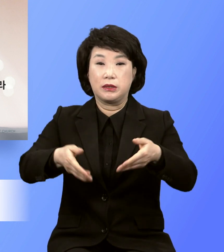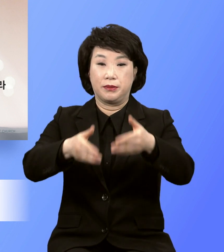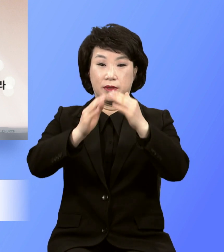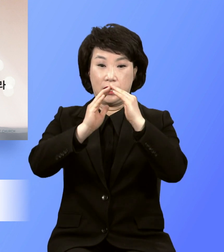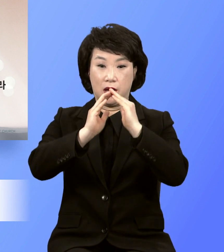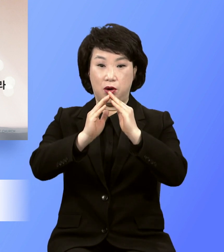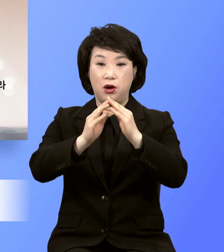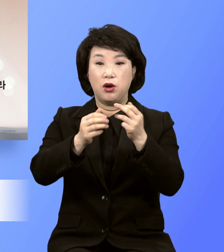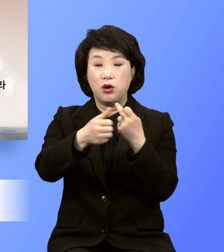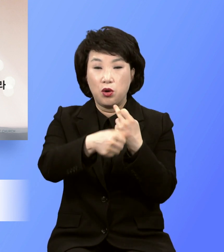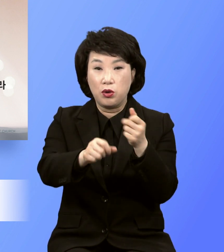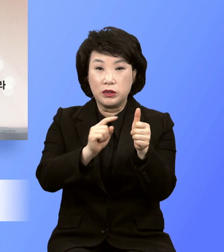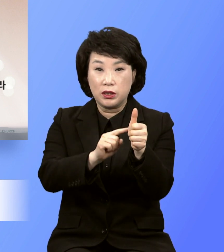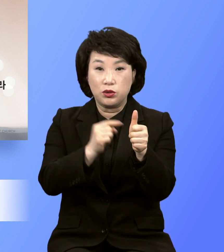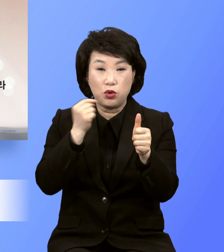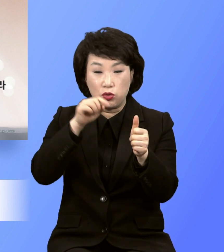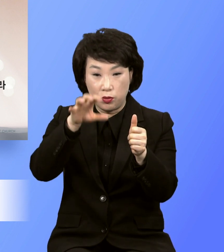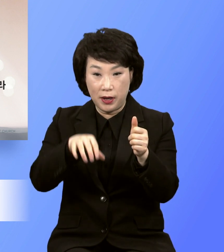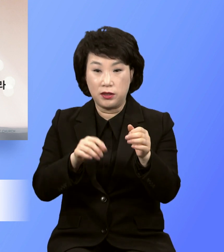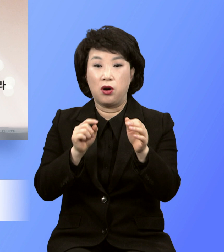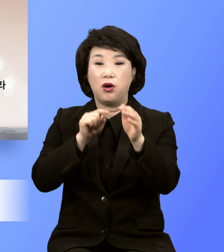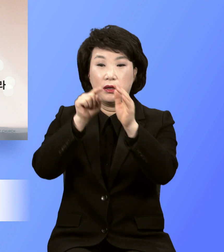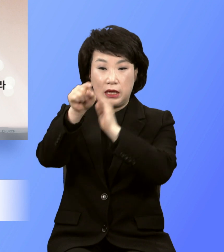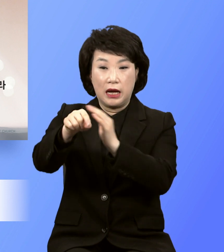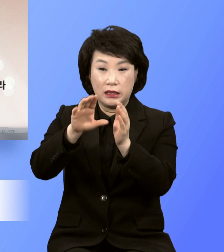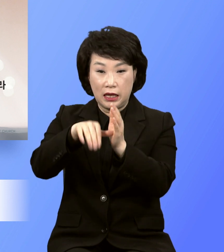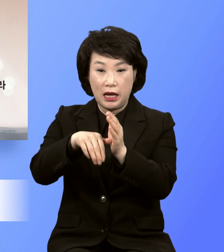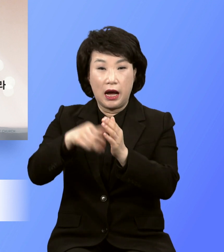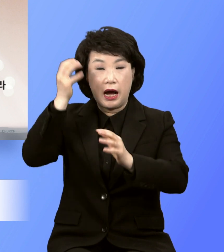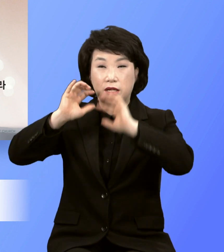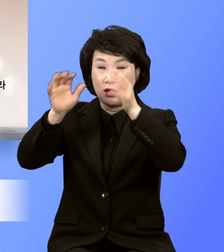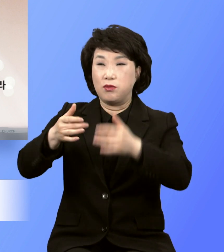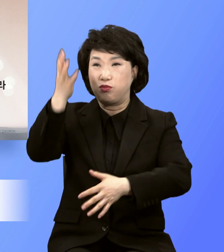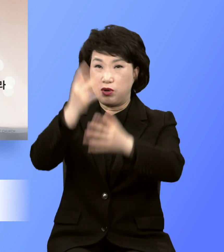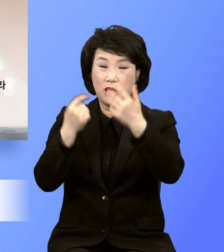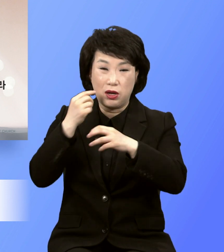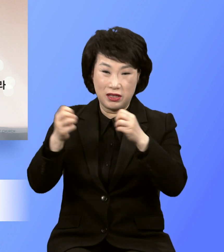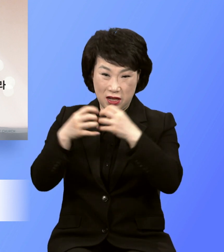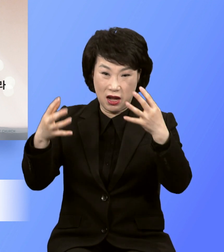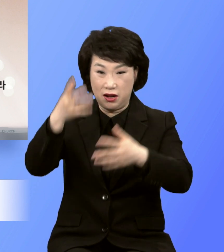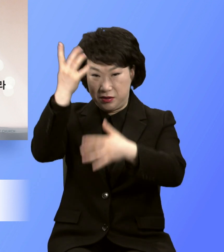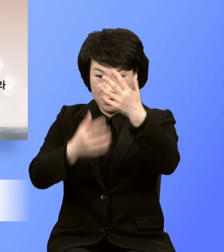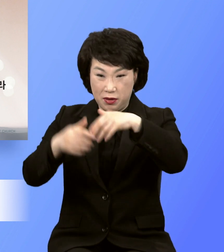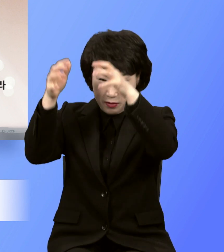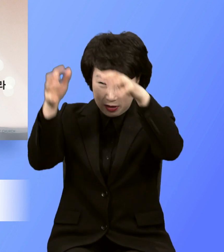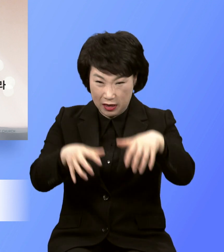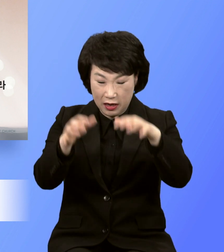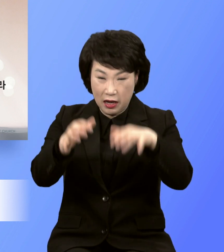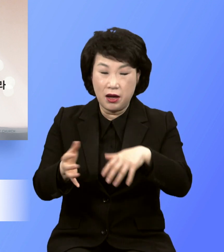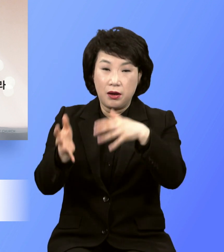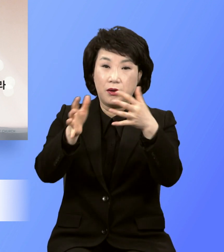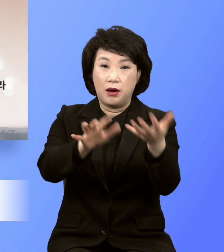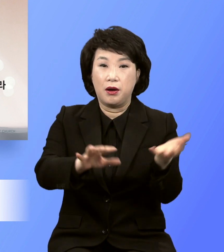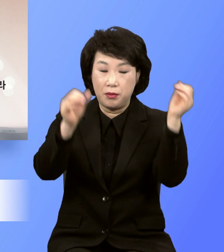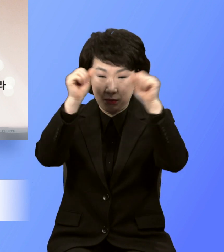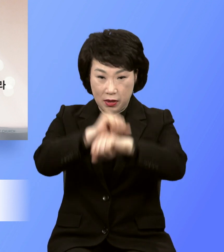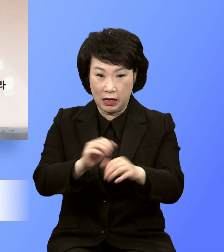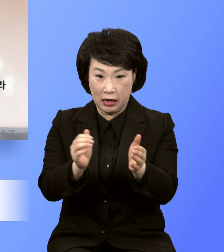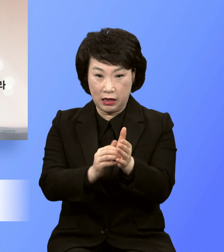집을 짓더니 롯이 소돔에서 나가던 날에 하늘로서 불과 영광이 비오듯 하여